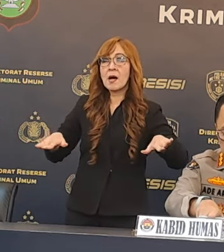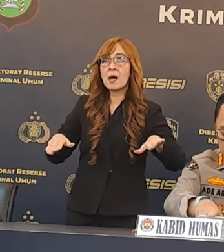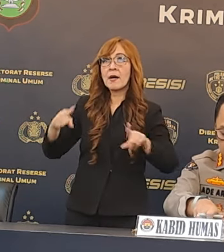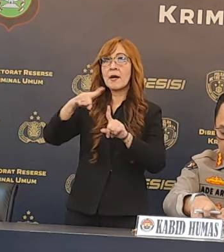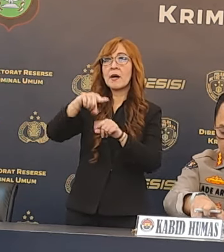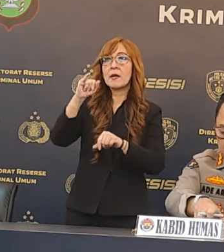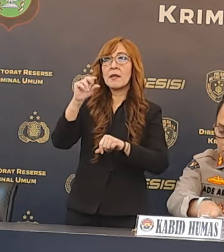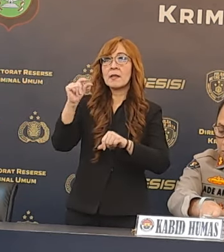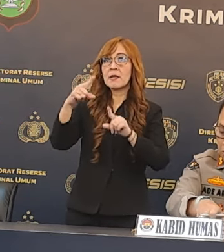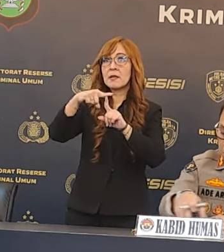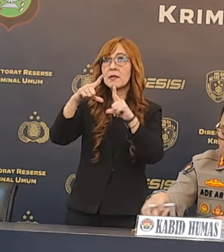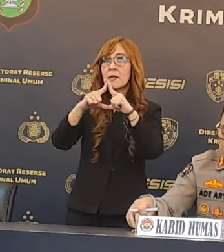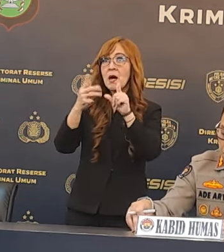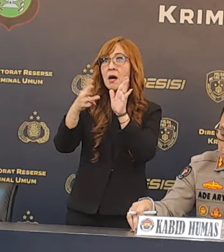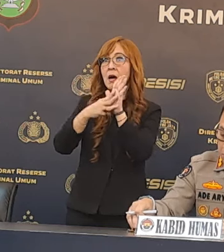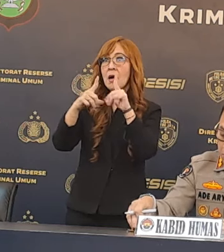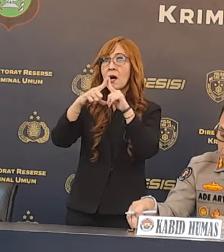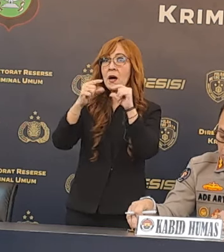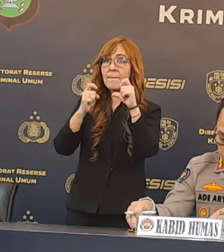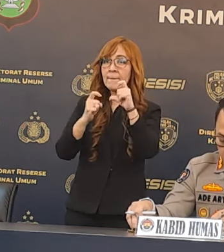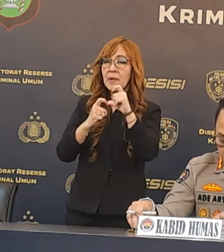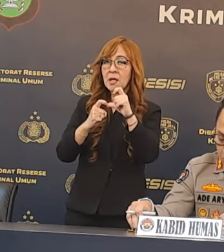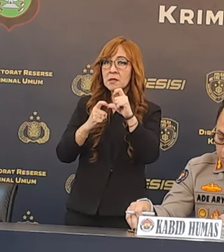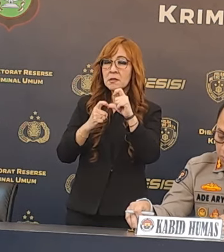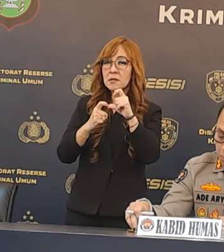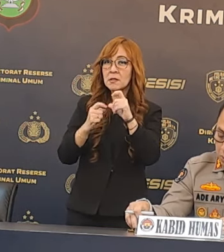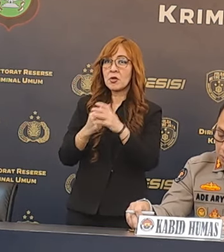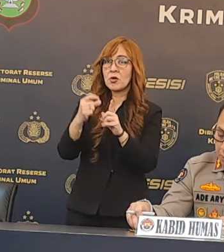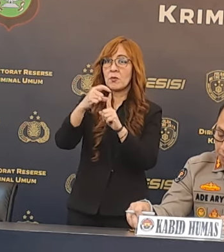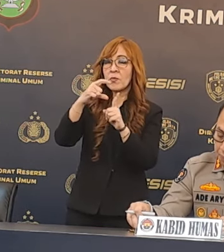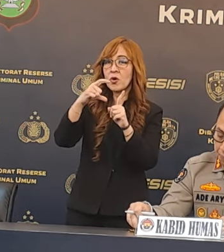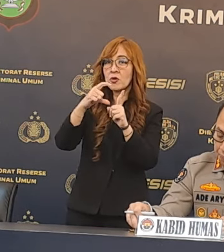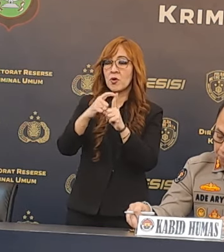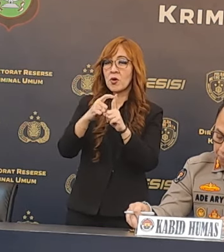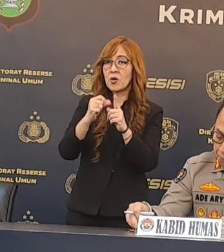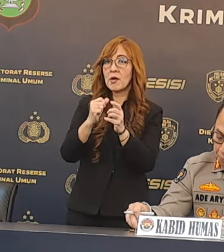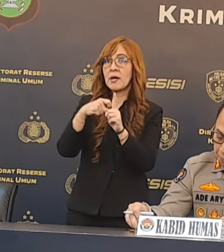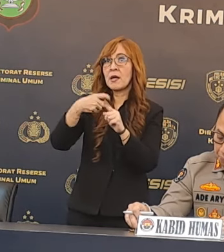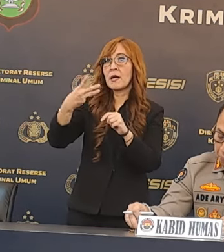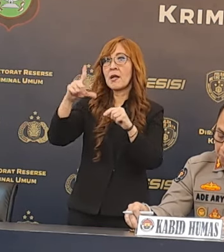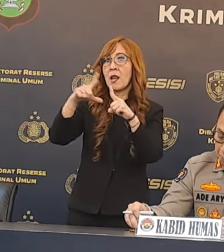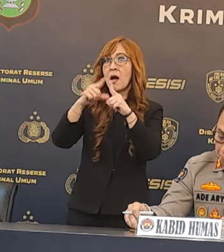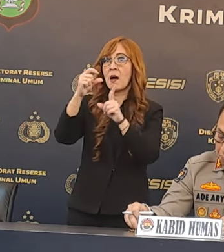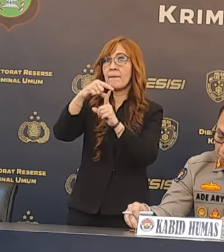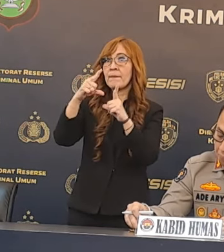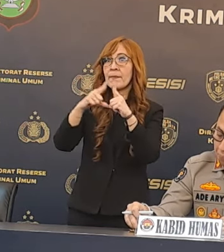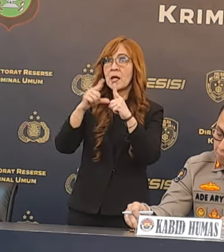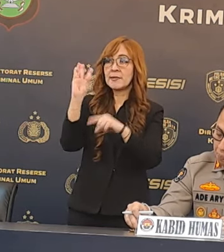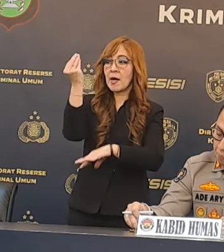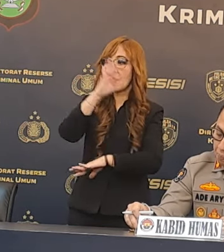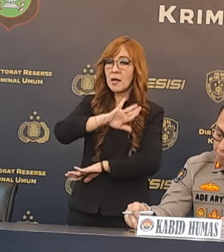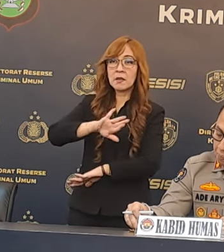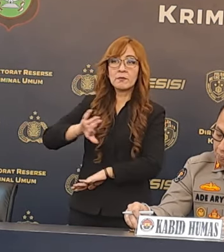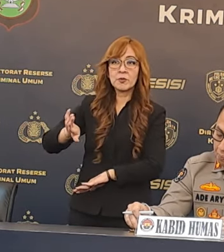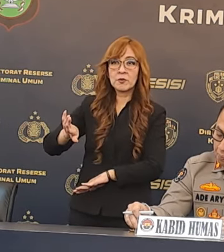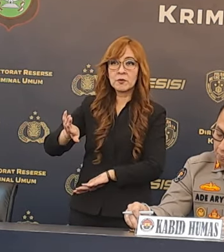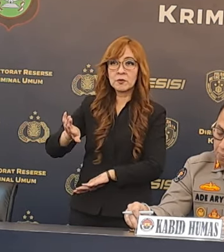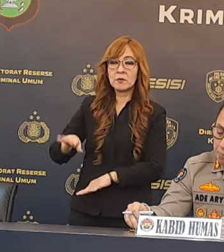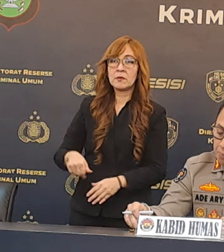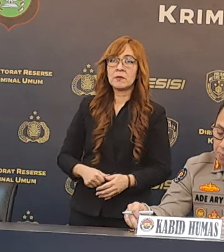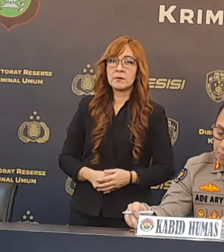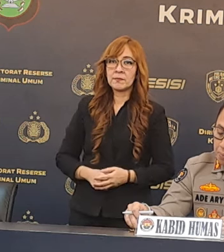Mas, Palem Indah, Pondok Kelapa, Duren Sawit, Jakarta Timur.